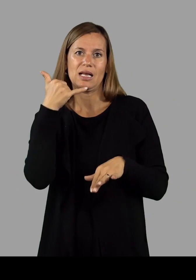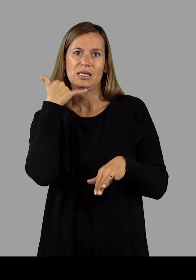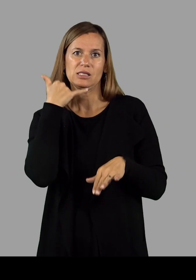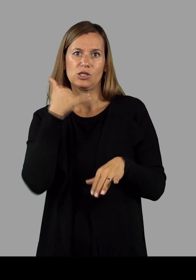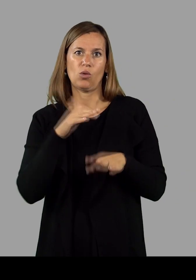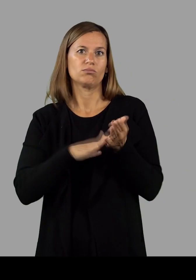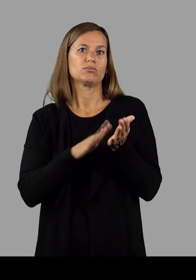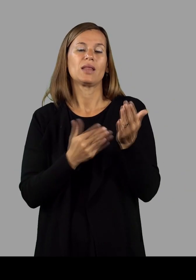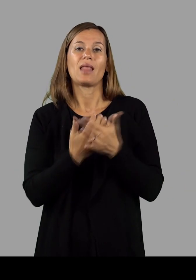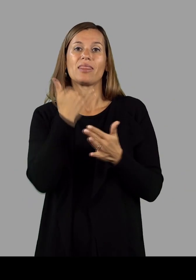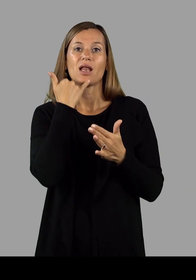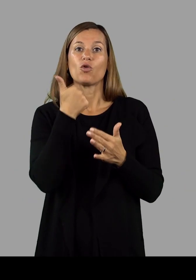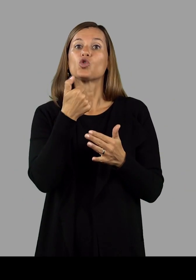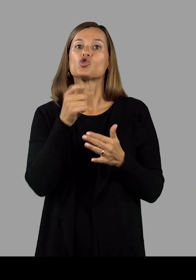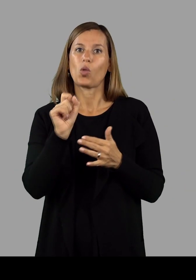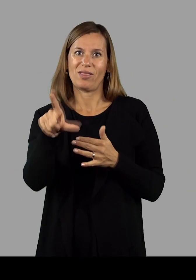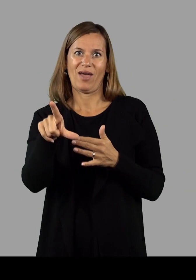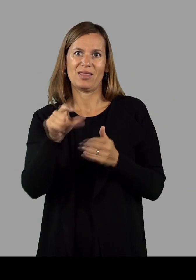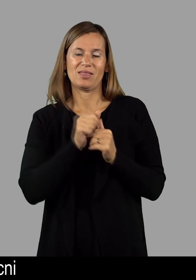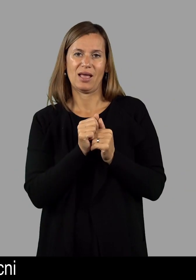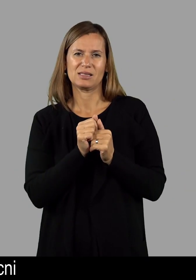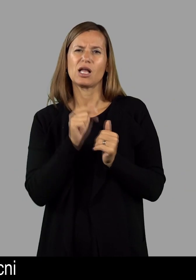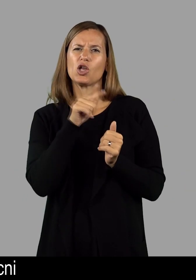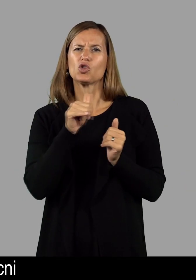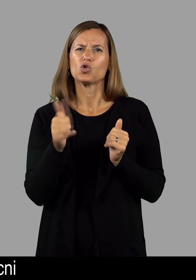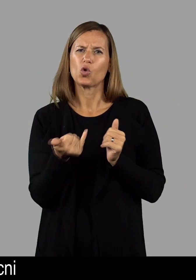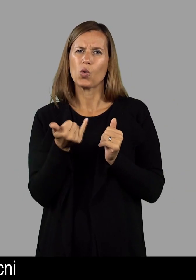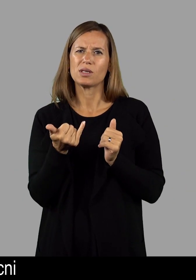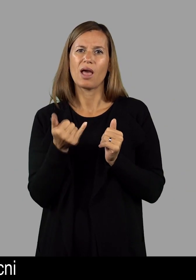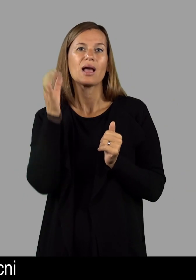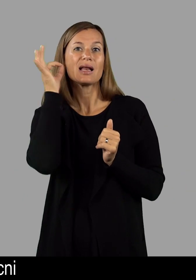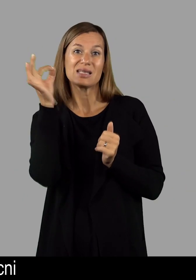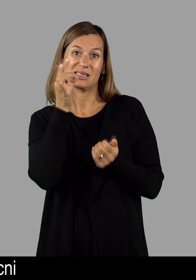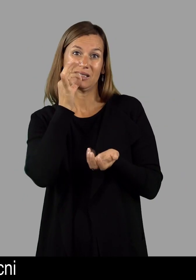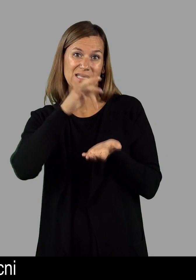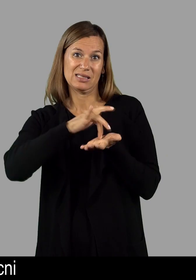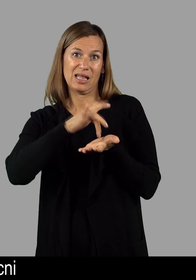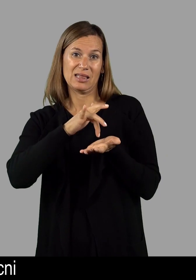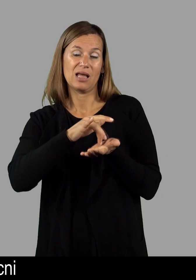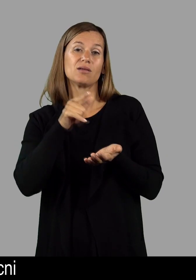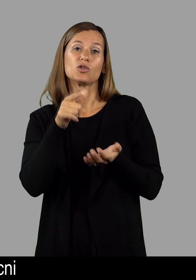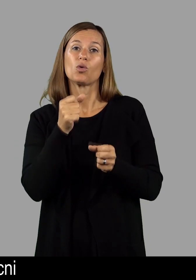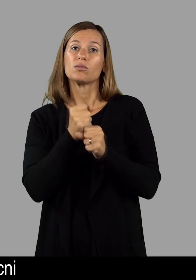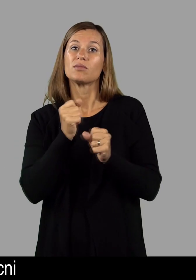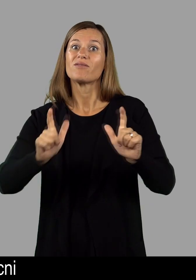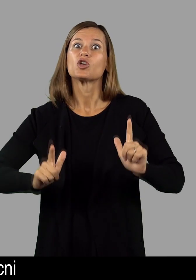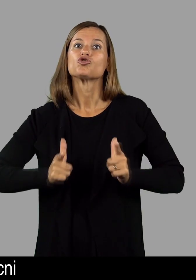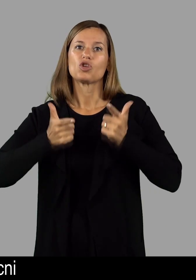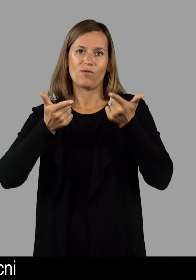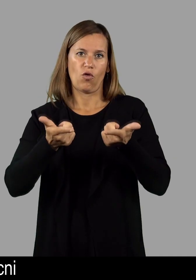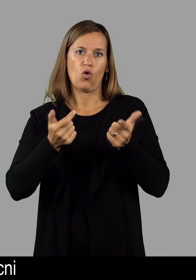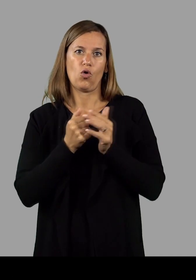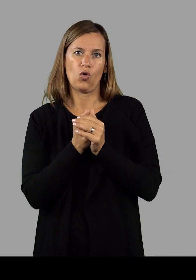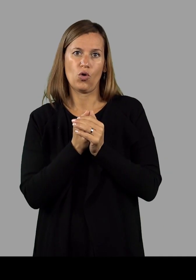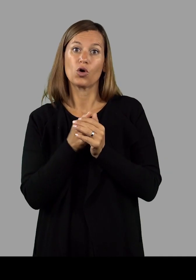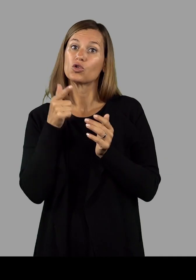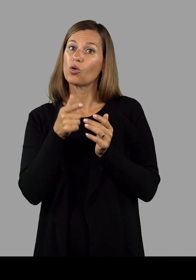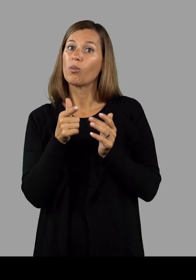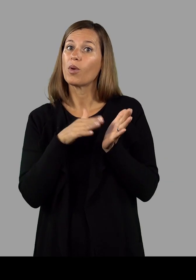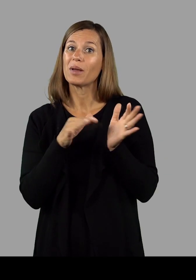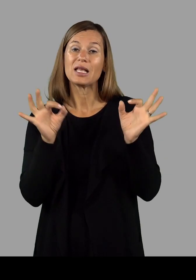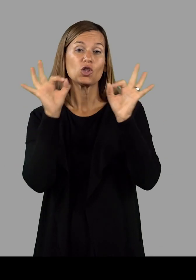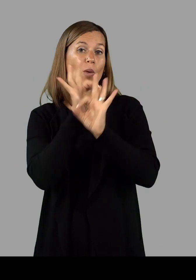na telefon 112. Tukaj gre predvsem za klicni center, ki pa deluje v živo. tako